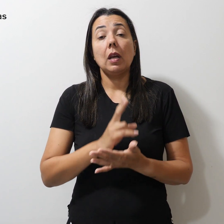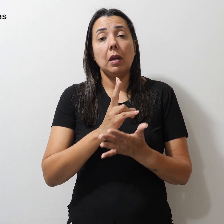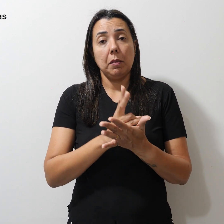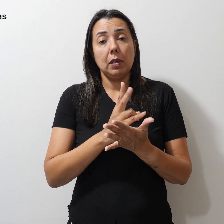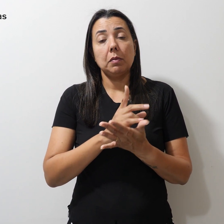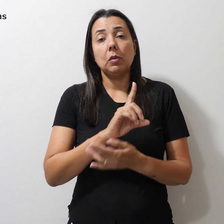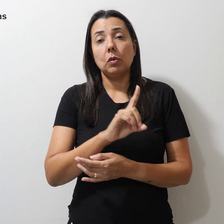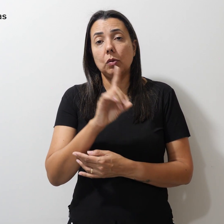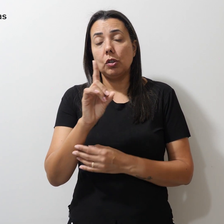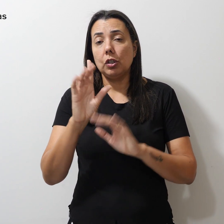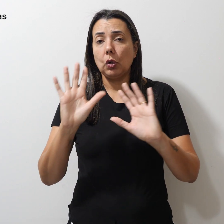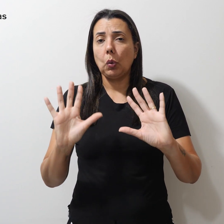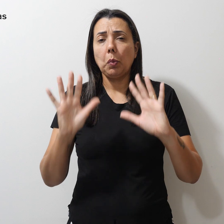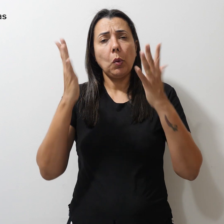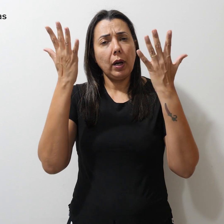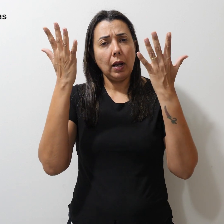data ser comemorada desde